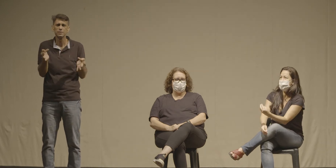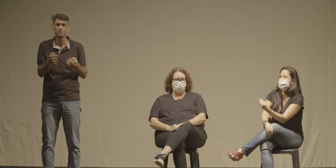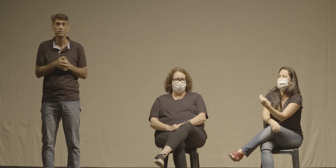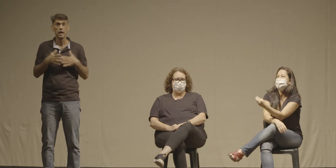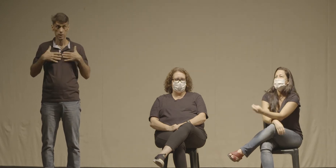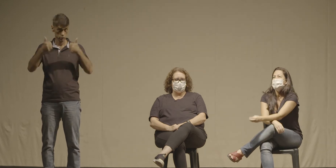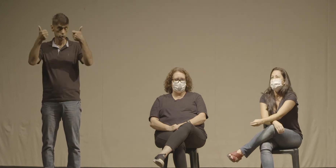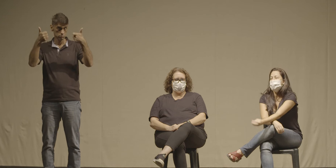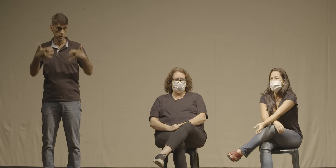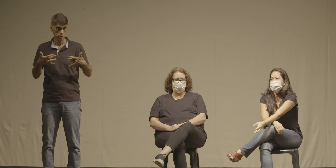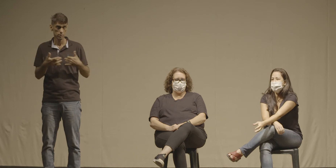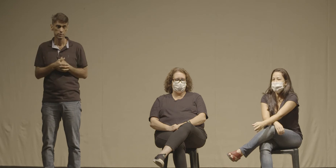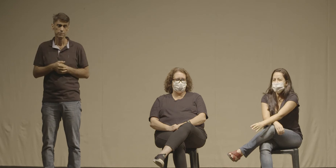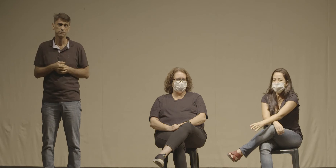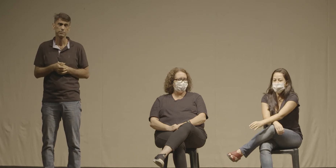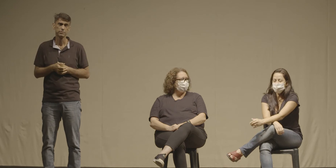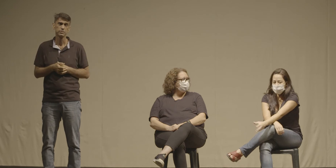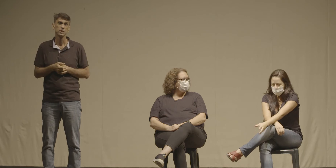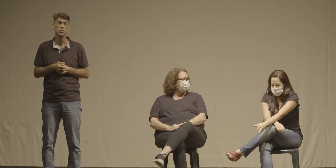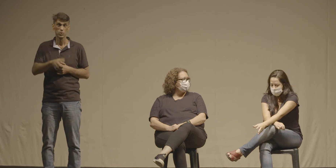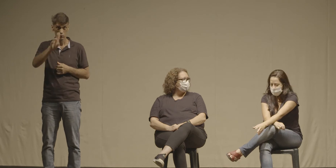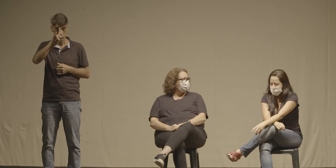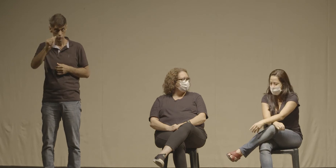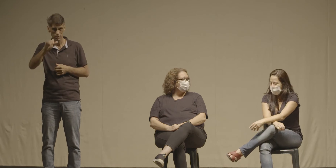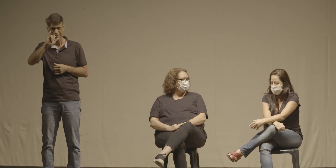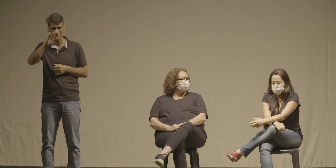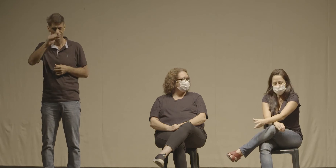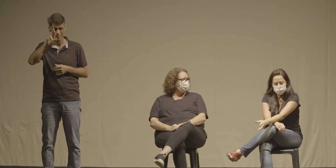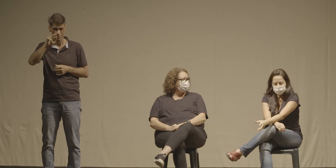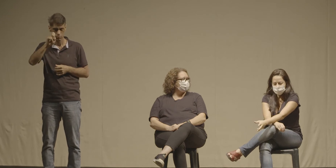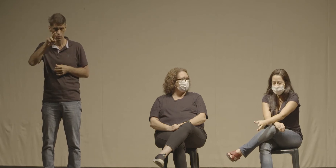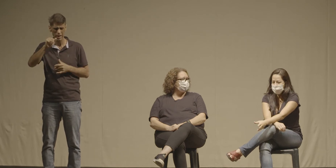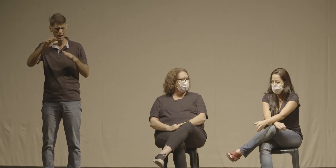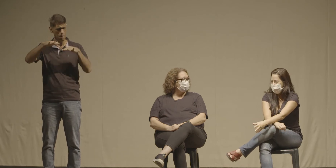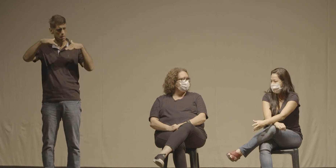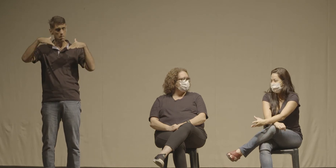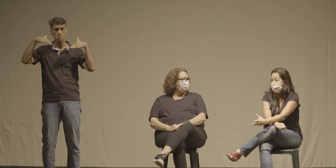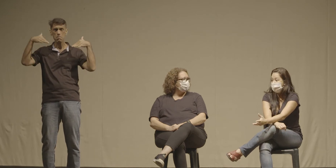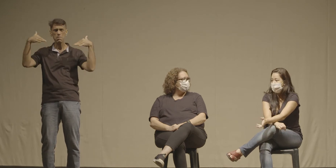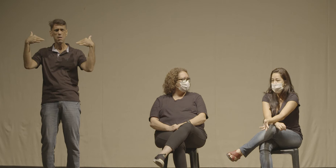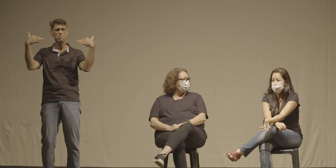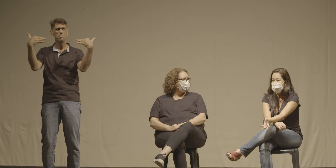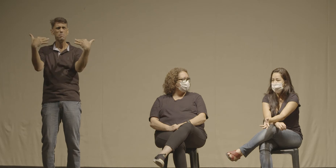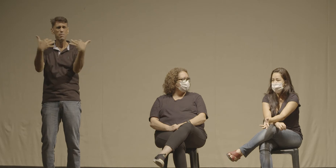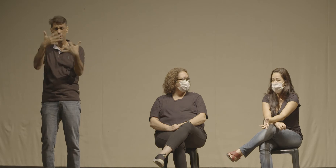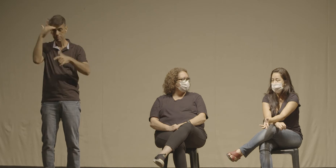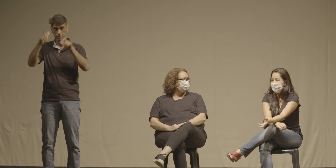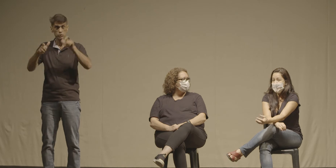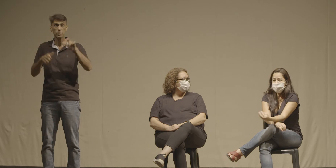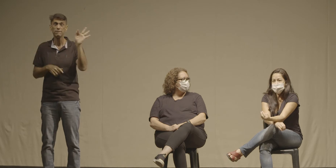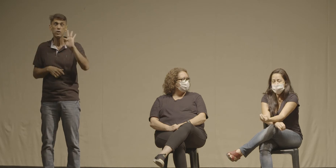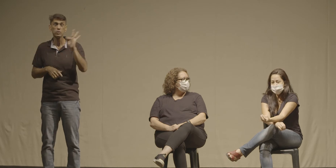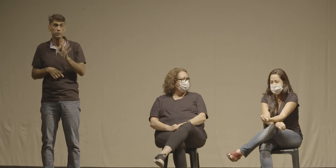ela fala, poxa, no dia do Ibirapuera, aquele monte de gente, as pessoas da faculdade vieram nos